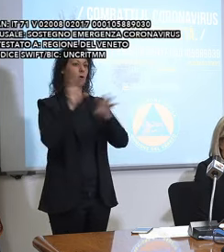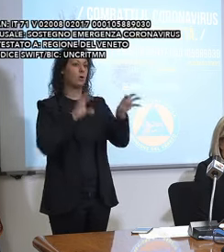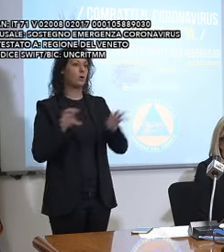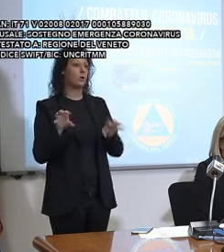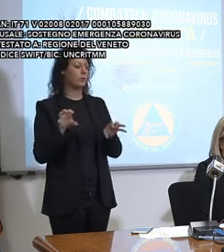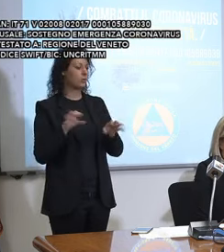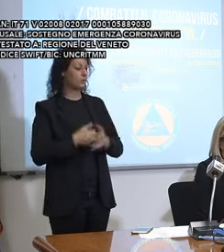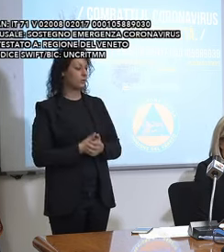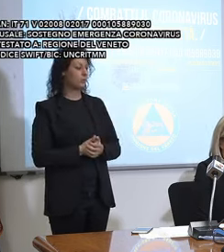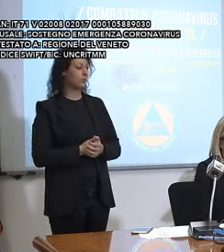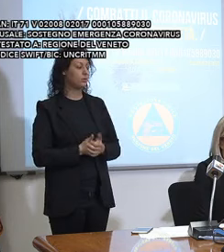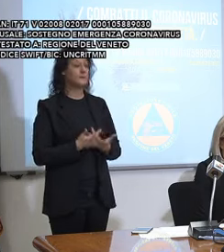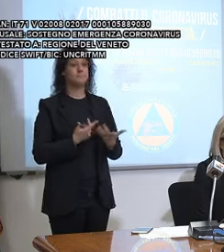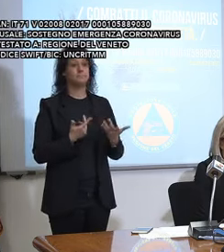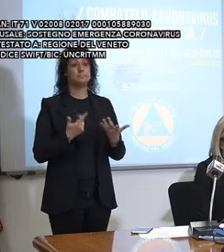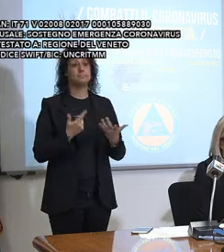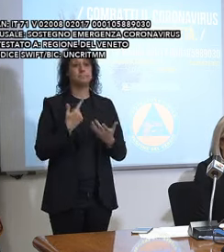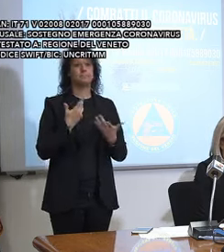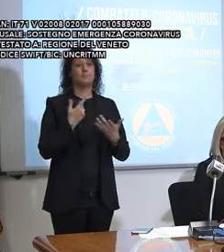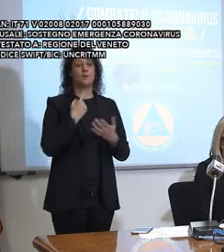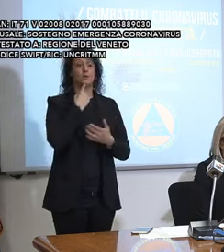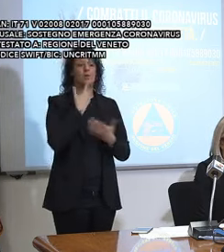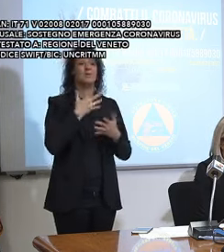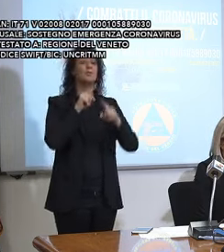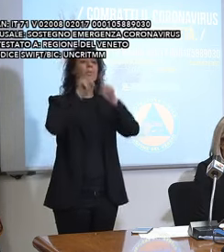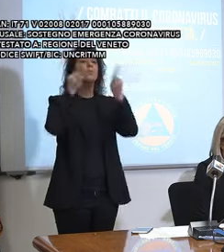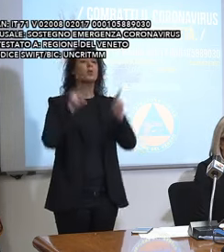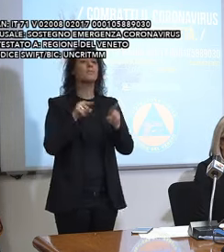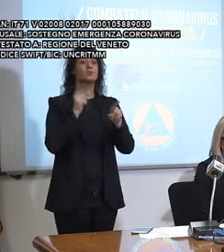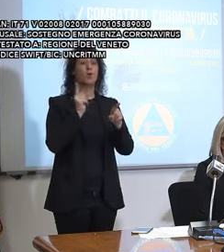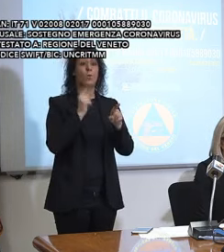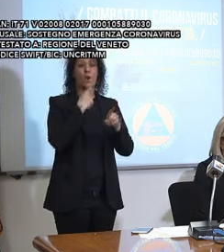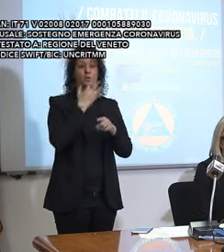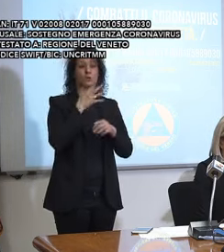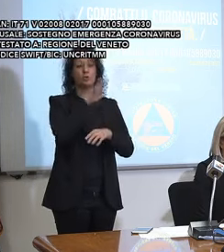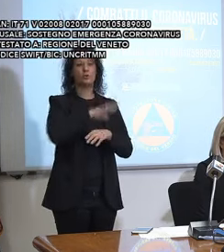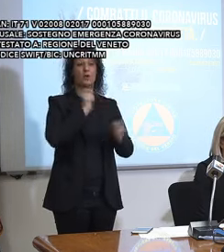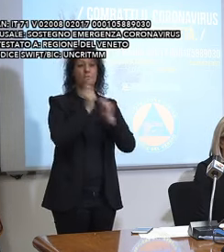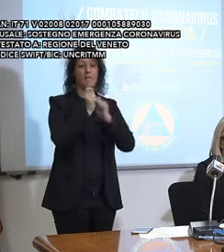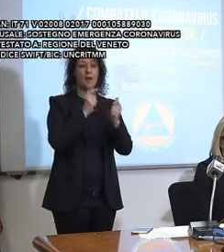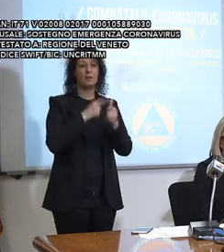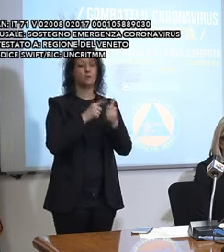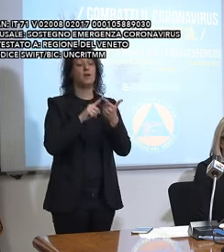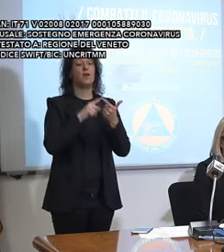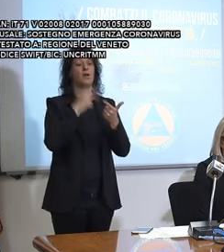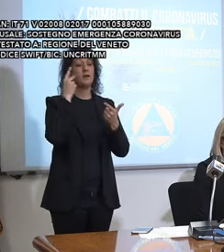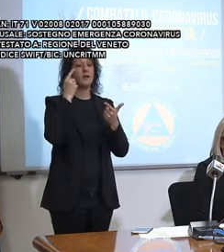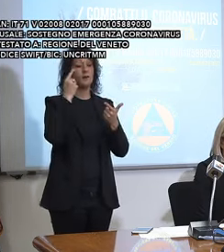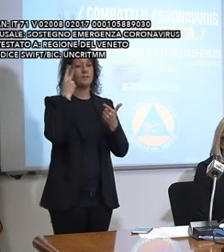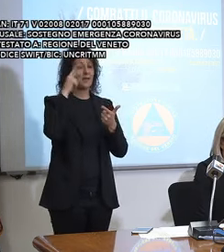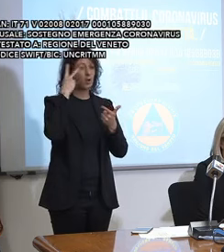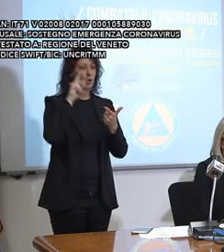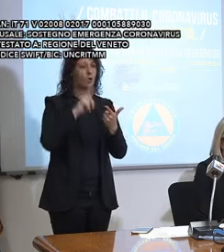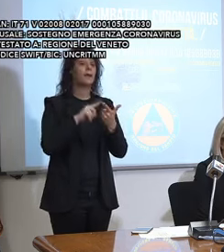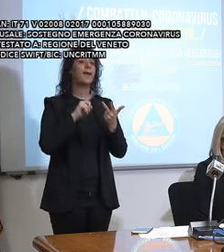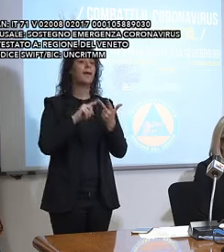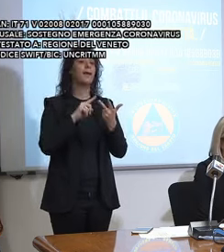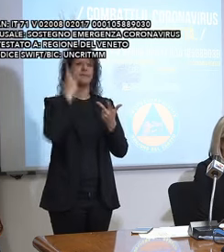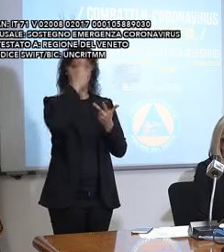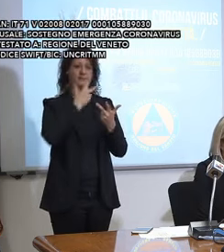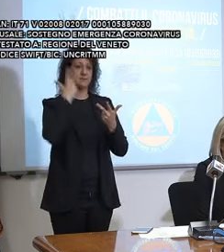sono le province che oggi sono state più attaccate, sono quella padovana, quella veronese e quella